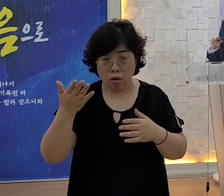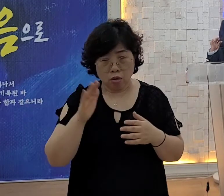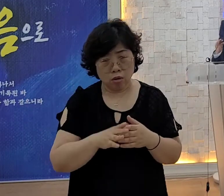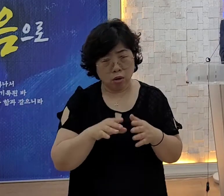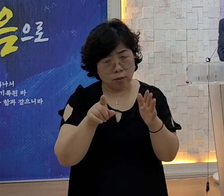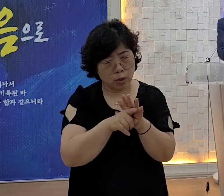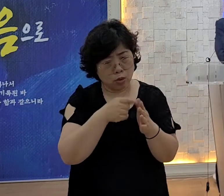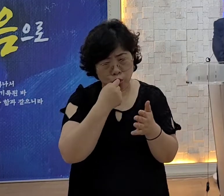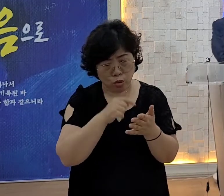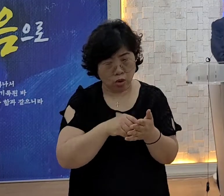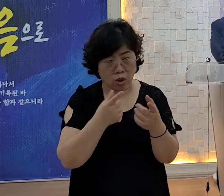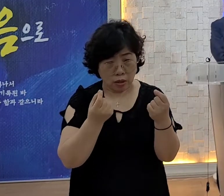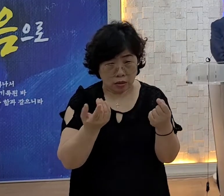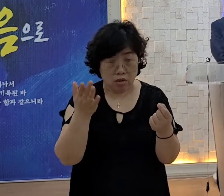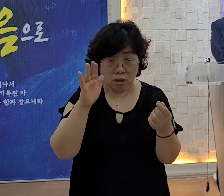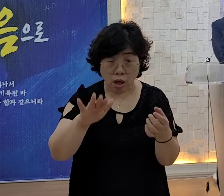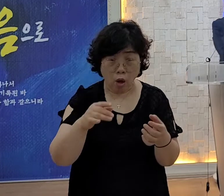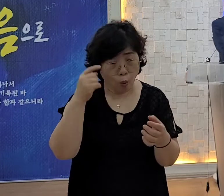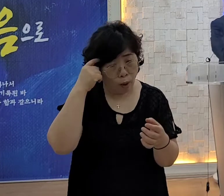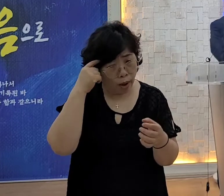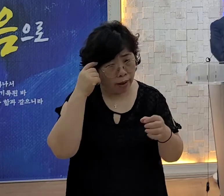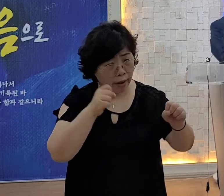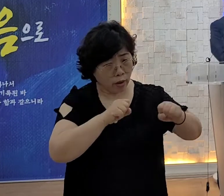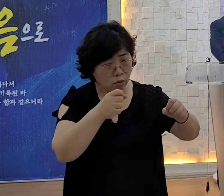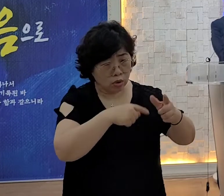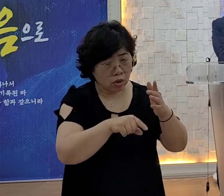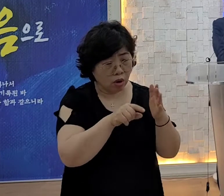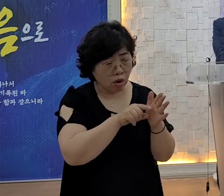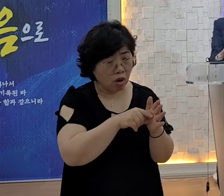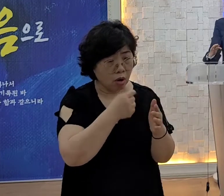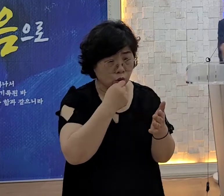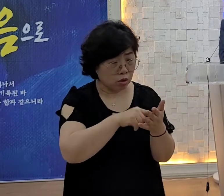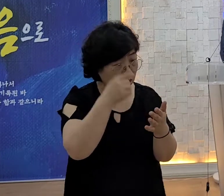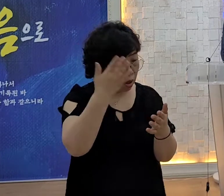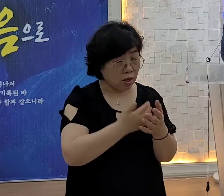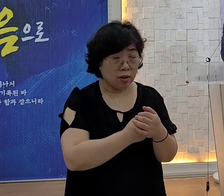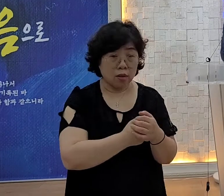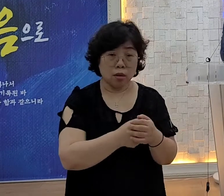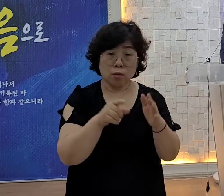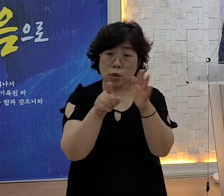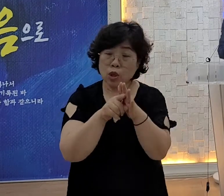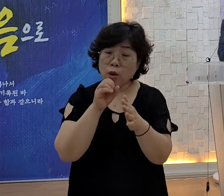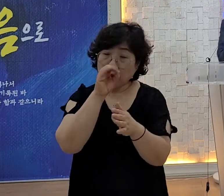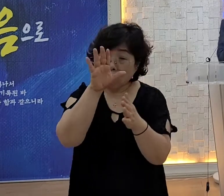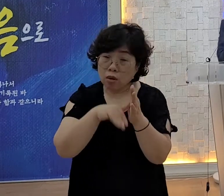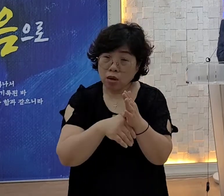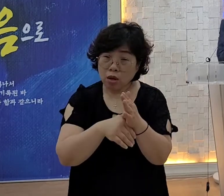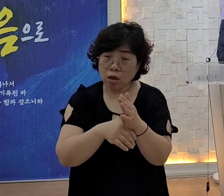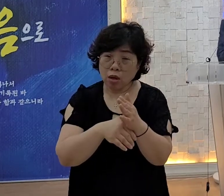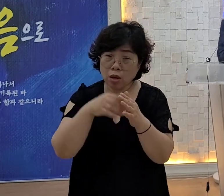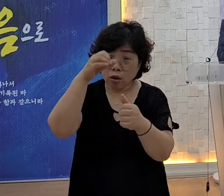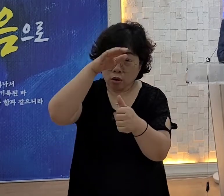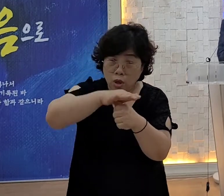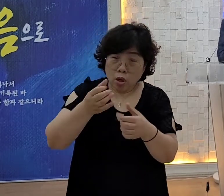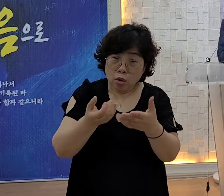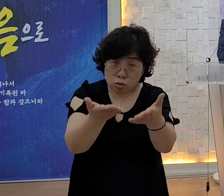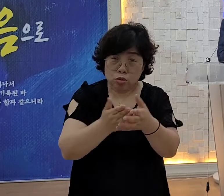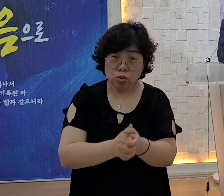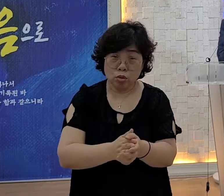그래서 믿음이 엄청 쉽게 보이잖아요. 믿는다 하면 세례주고, 믿는다 하면 그냥 천국 간다 그러고.